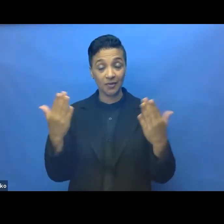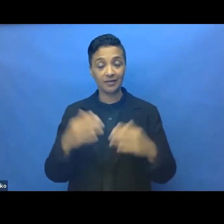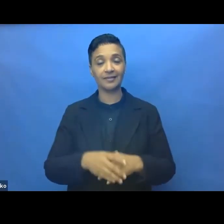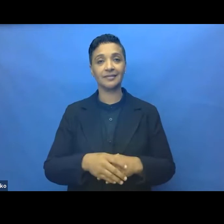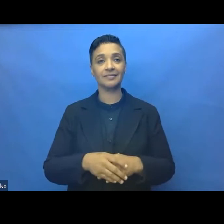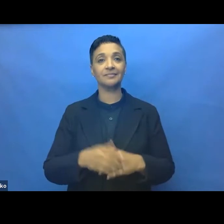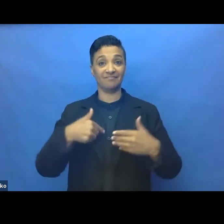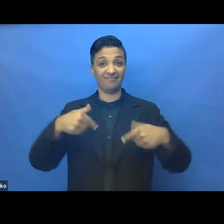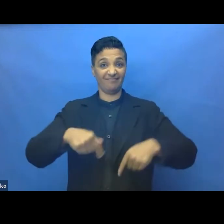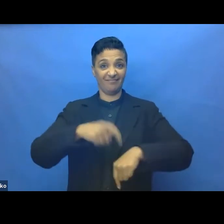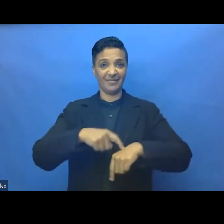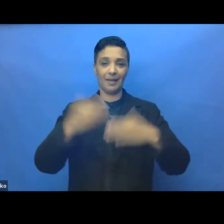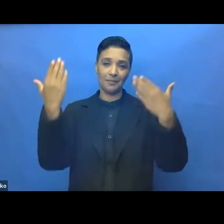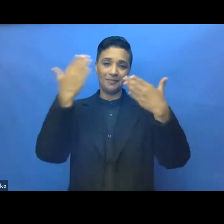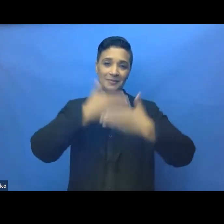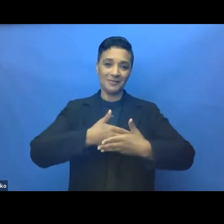climatique?